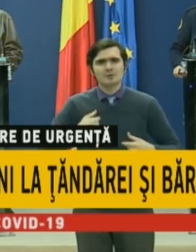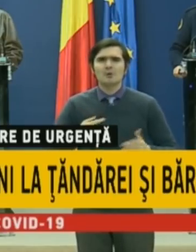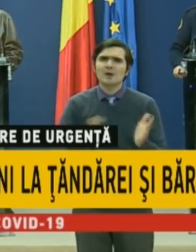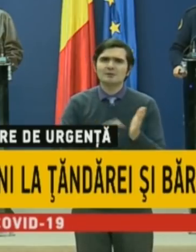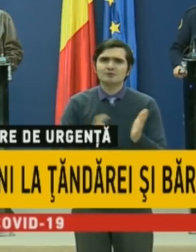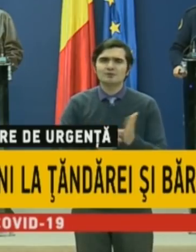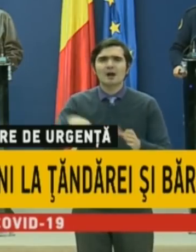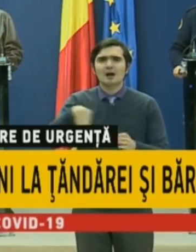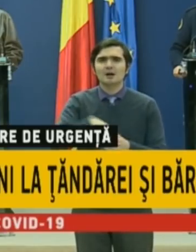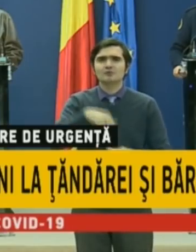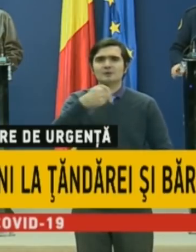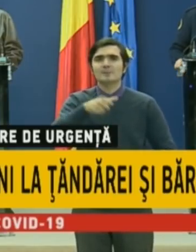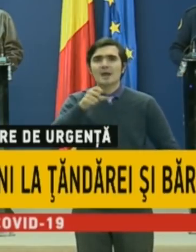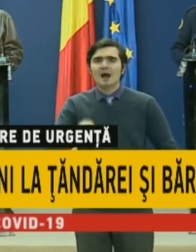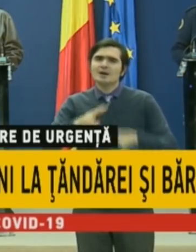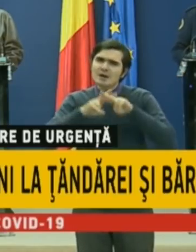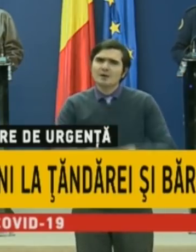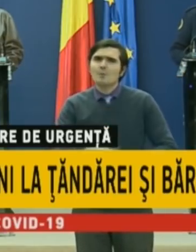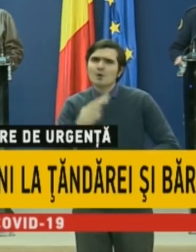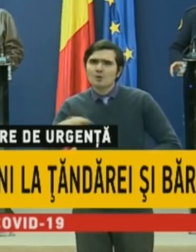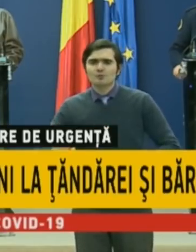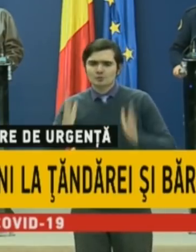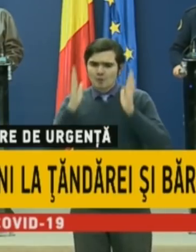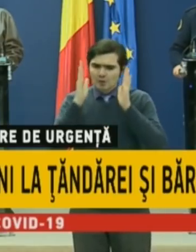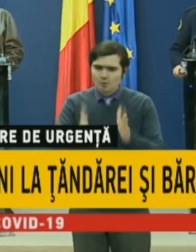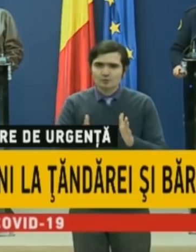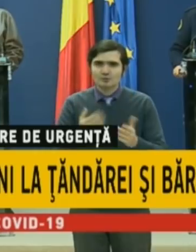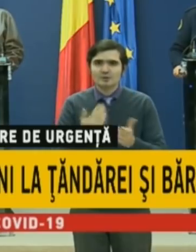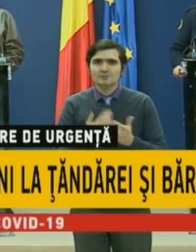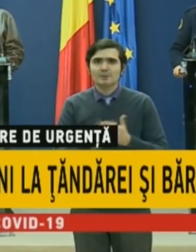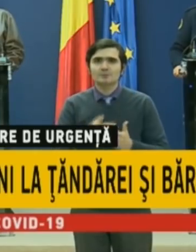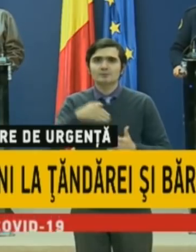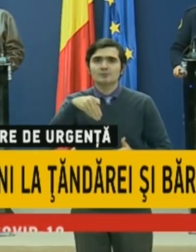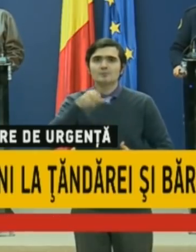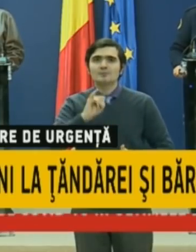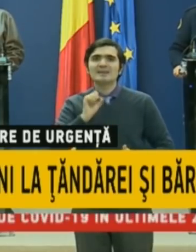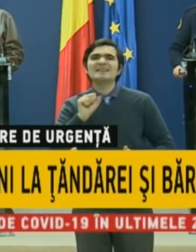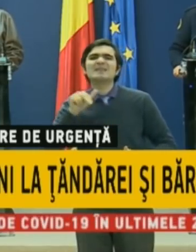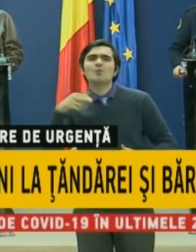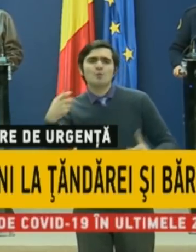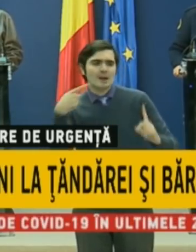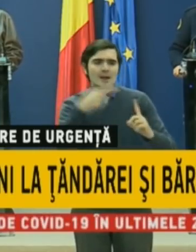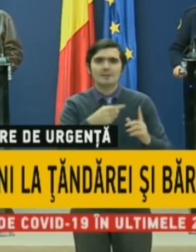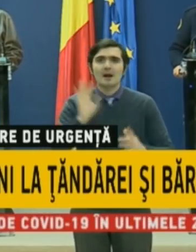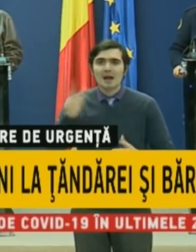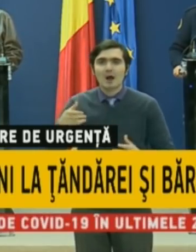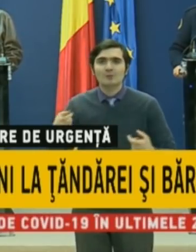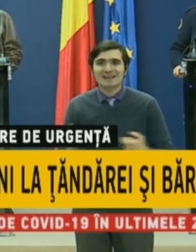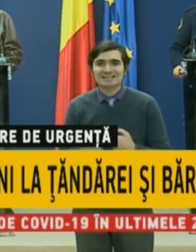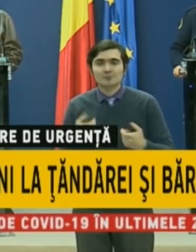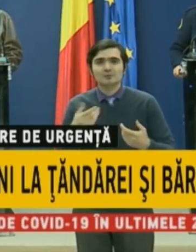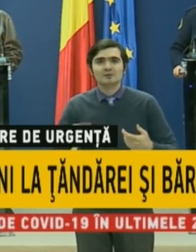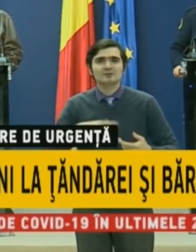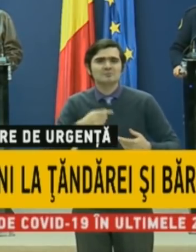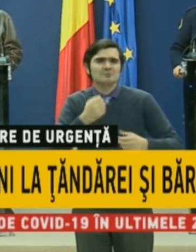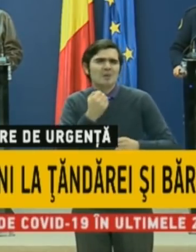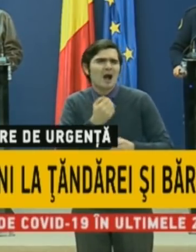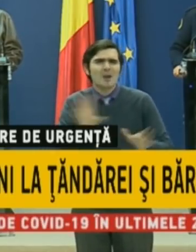în continuare concentrați asupra misiunilor pe care le au de executat, pentru că sunt vitale în acest